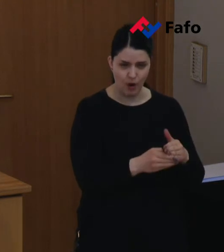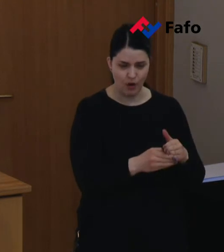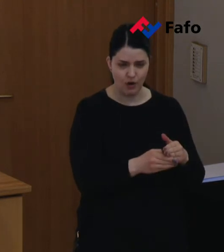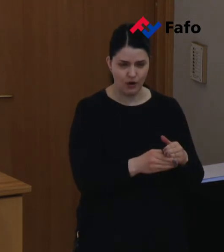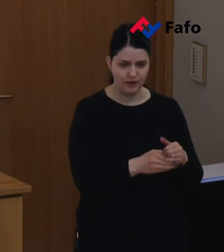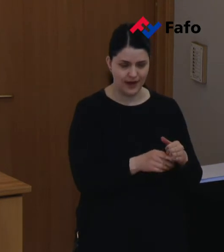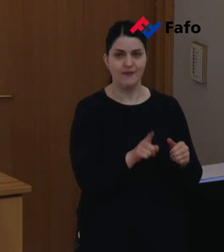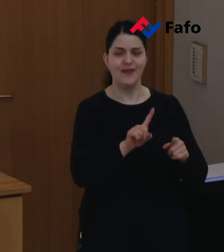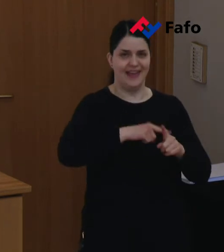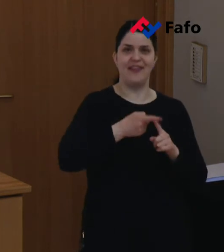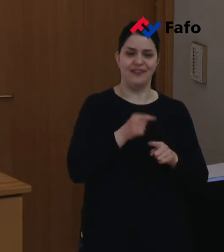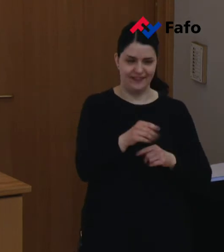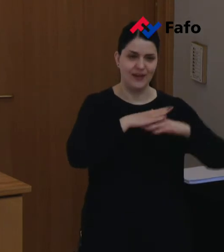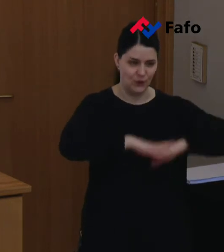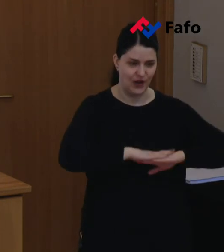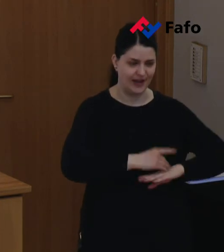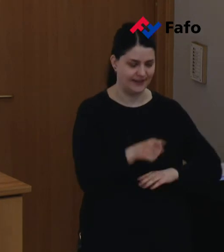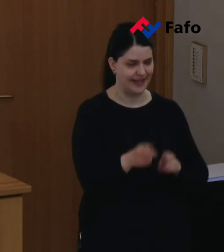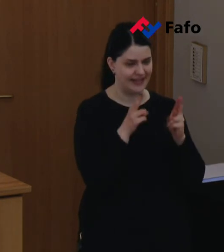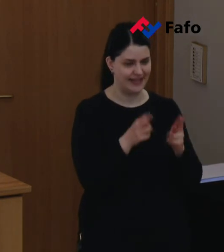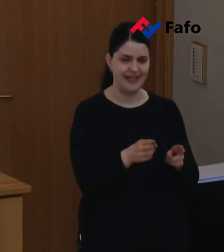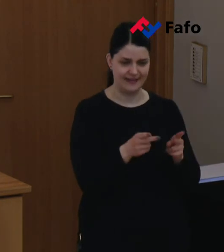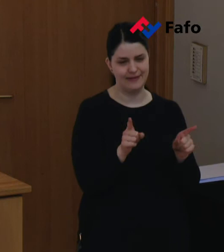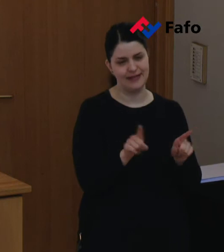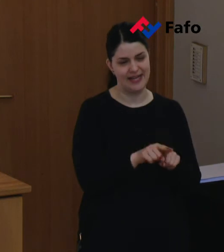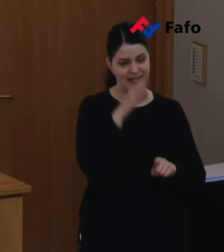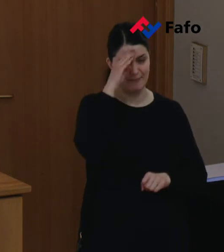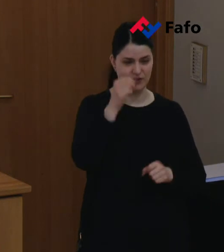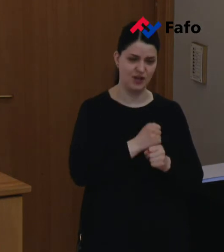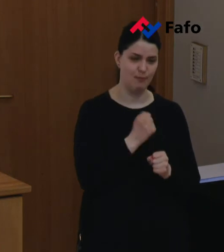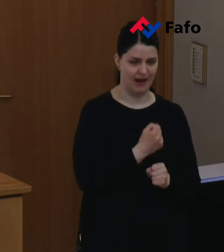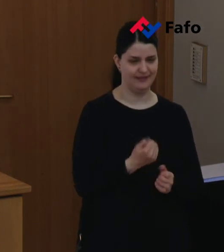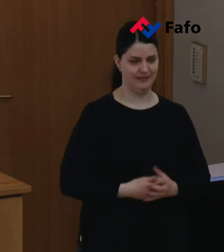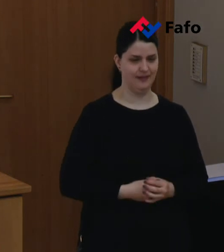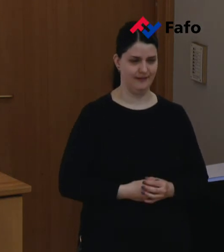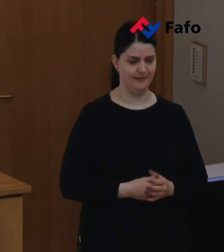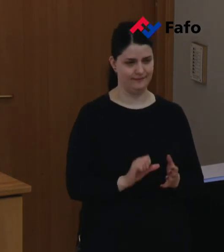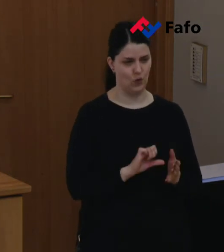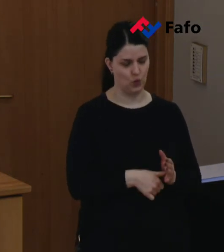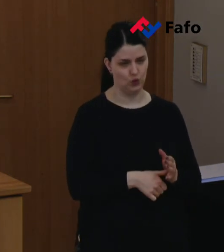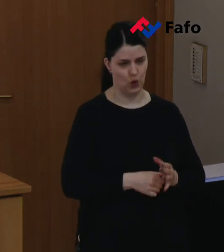en grunnleggende ting, det her med likemannsarbeid og erfaringskompetanse.